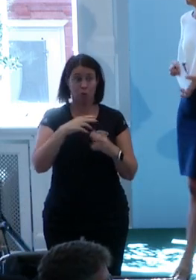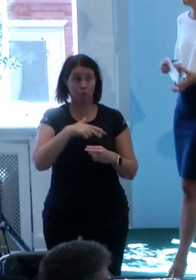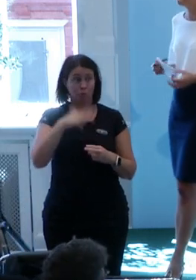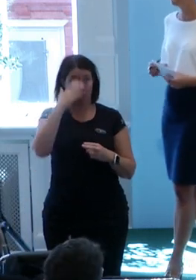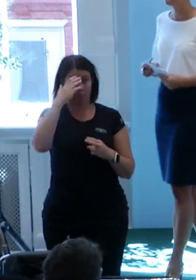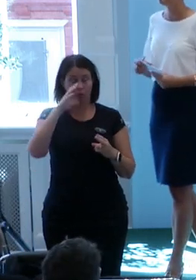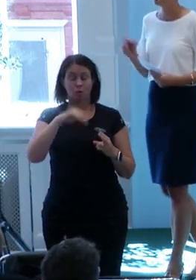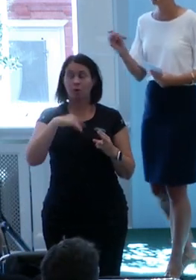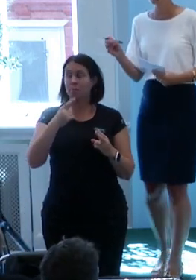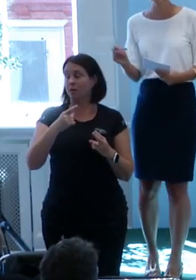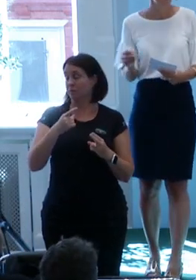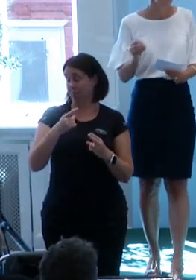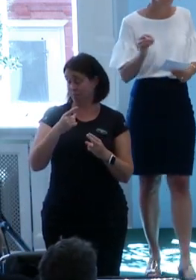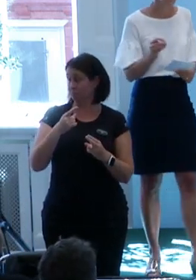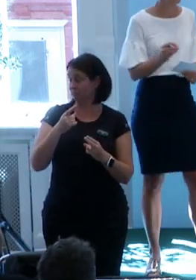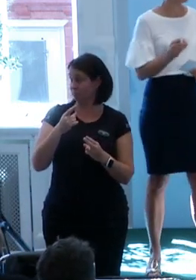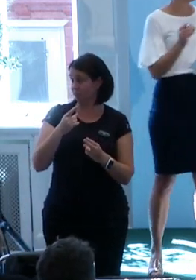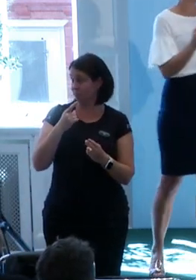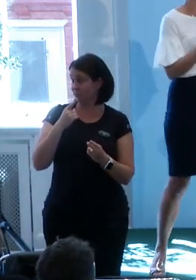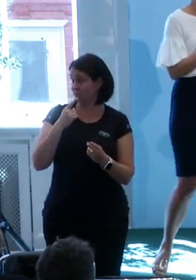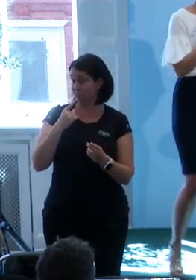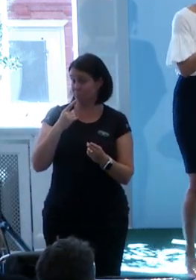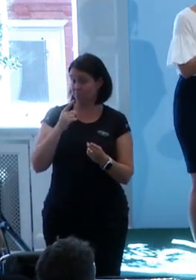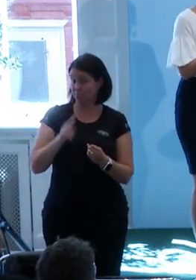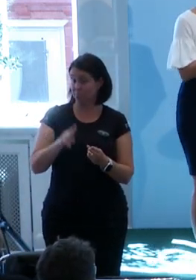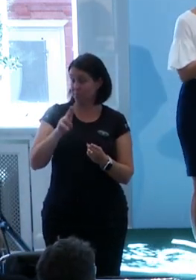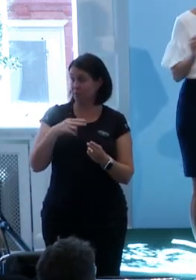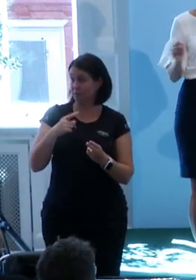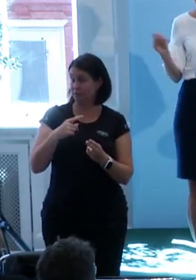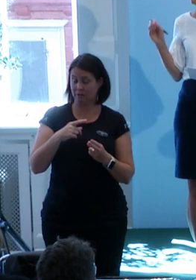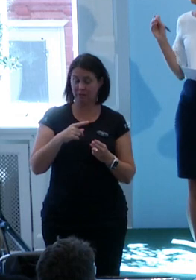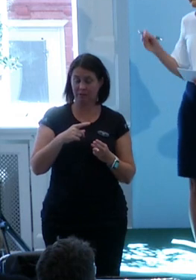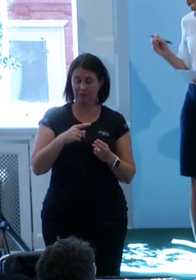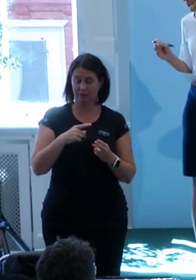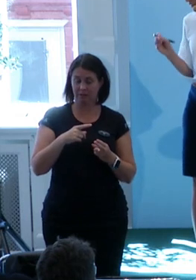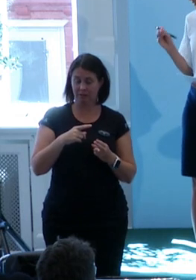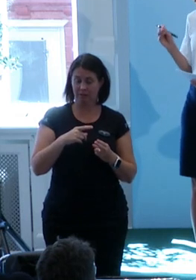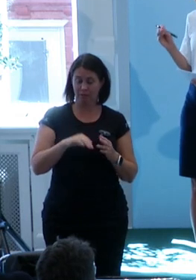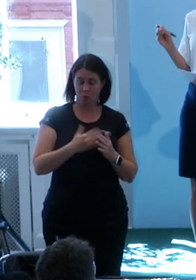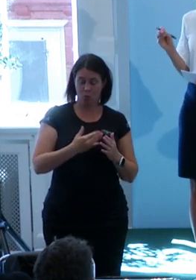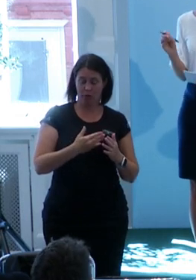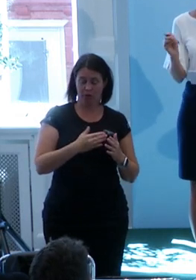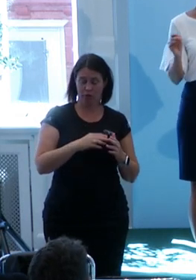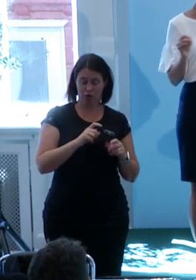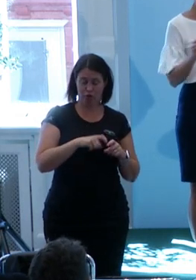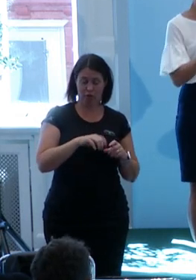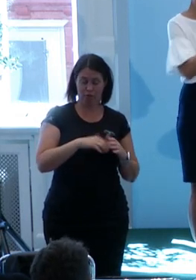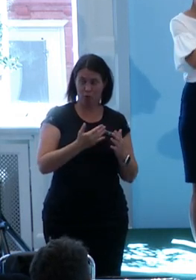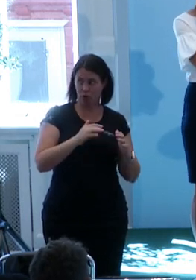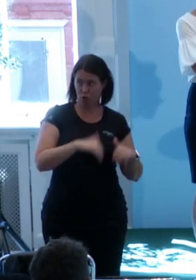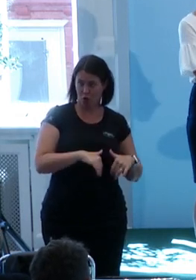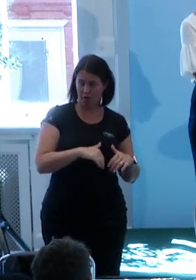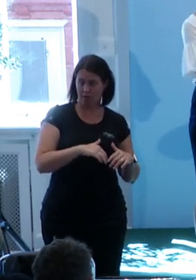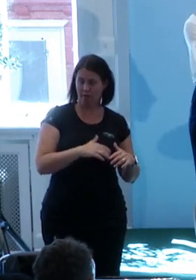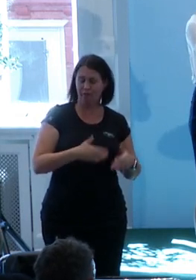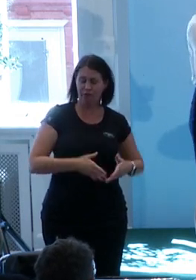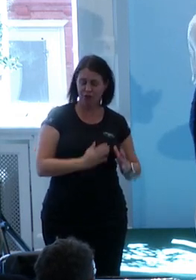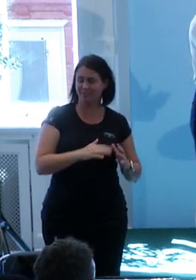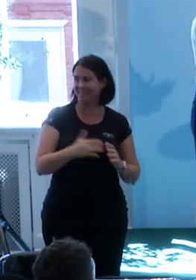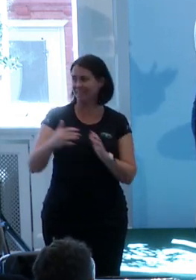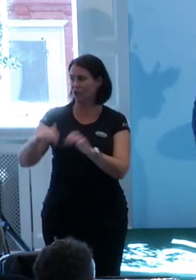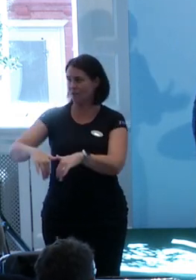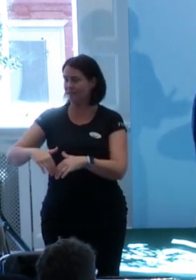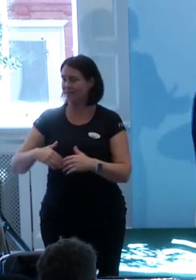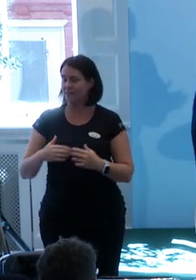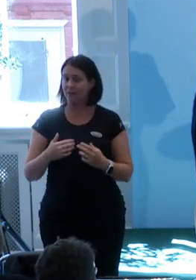man bokstavligen talat färdas med cykel från vaggan till graven. Man kan börja i den här barnstolen